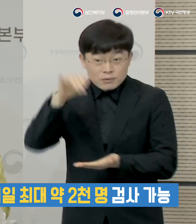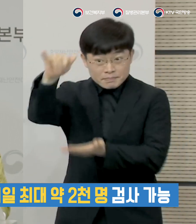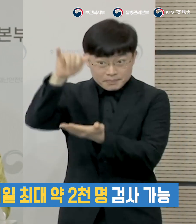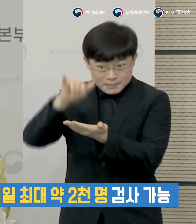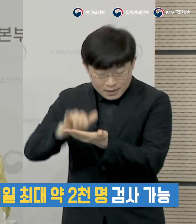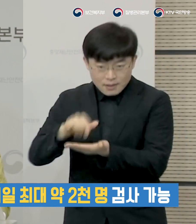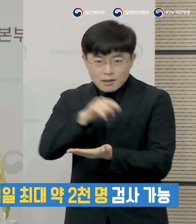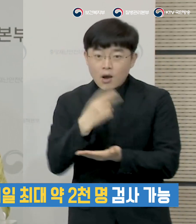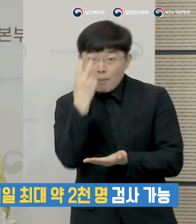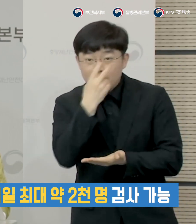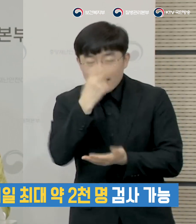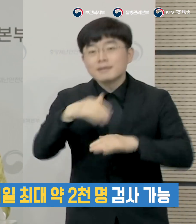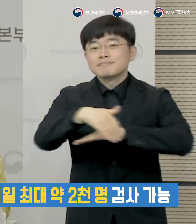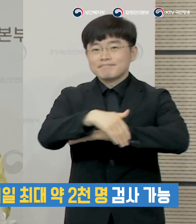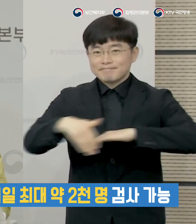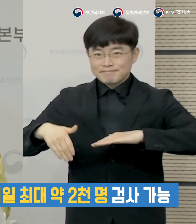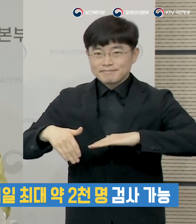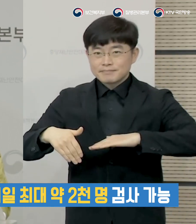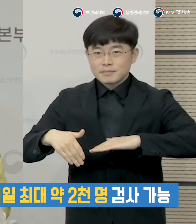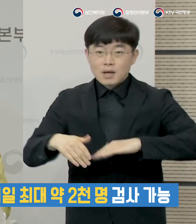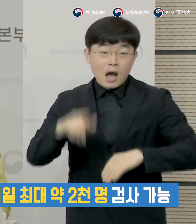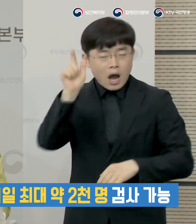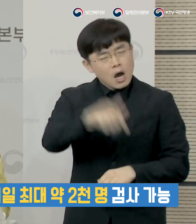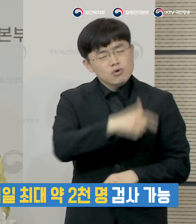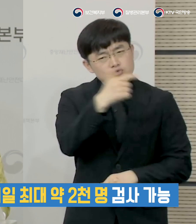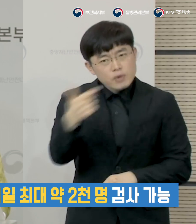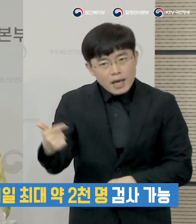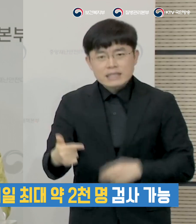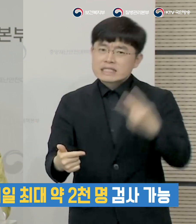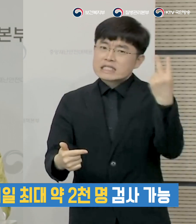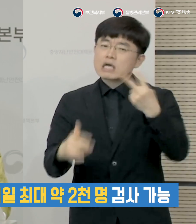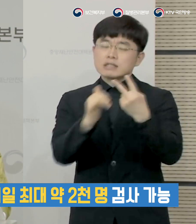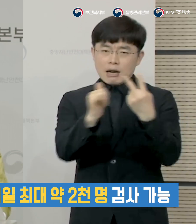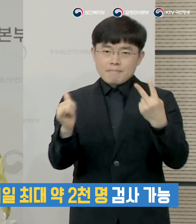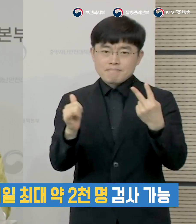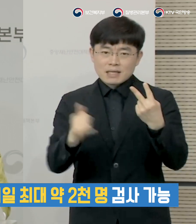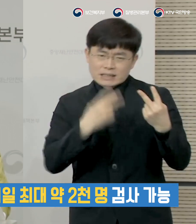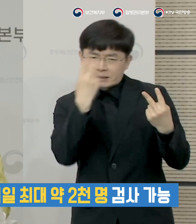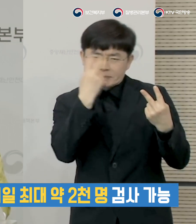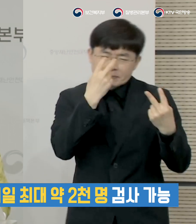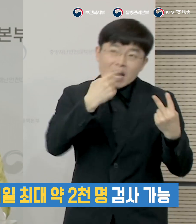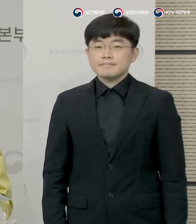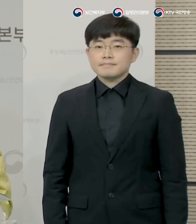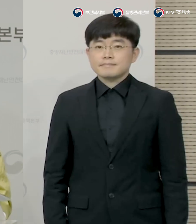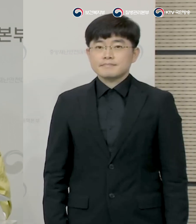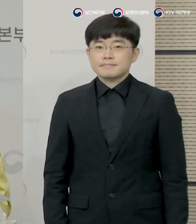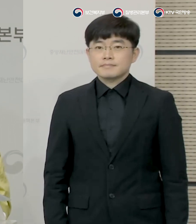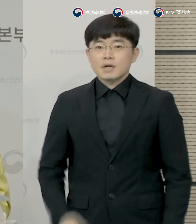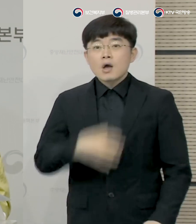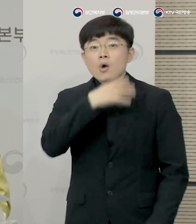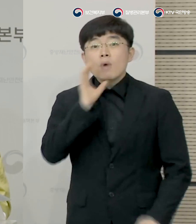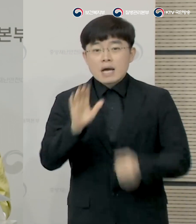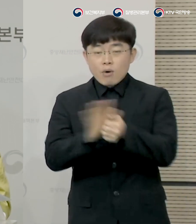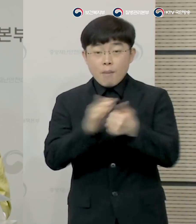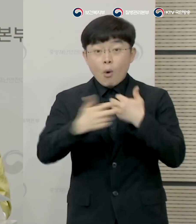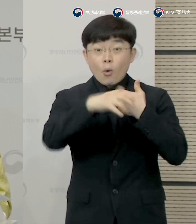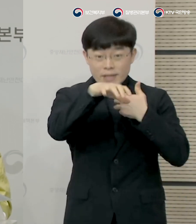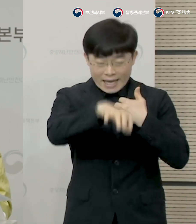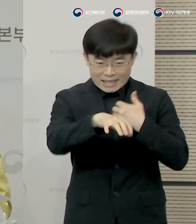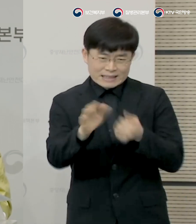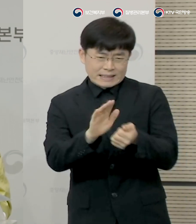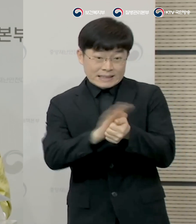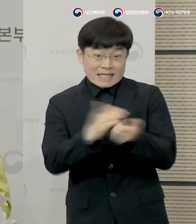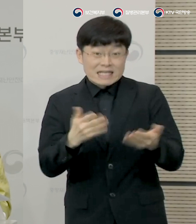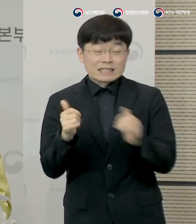외국인을 중심으로 운영할 예정으로 1일 최대 2,000명 정도의 검사가 가능합니다. 요양병원 간병인에 대한